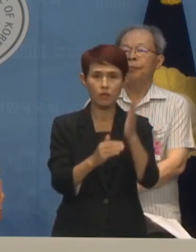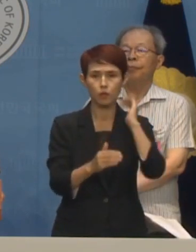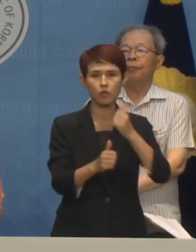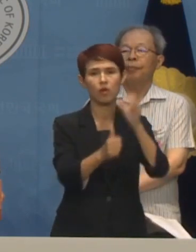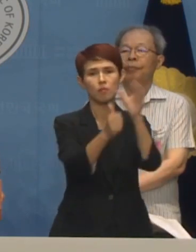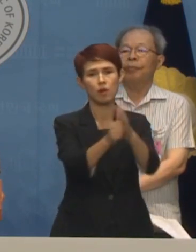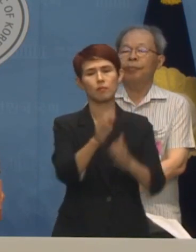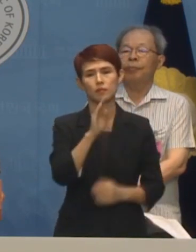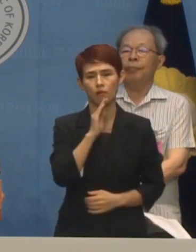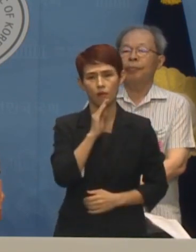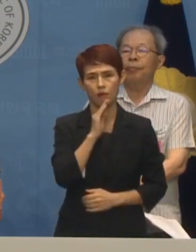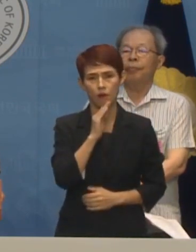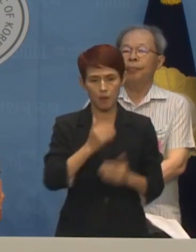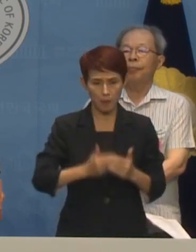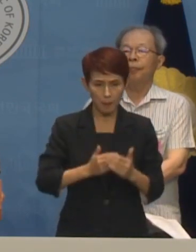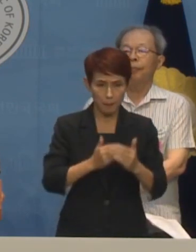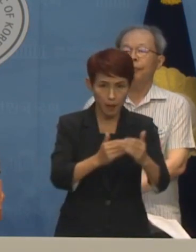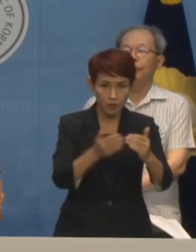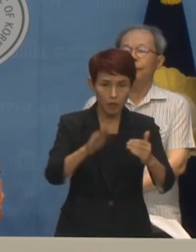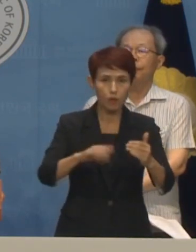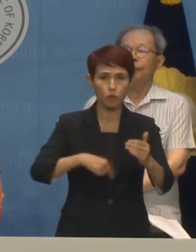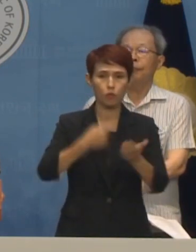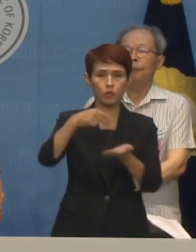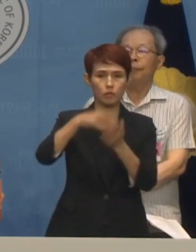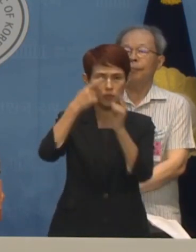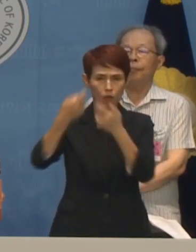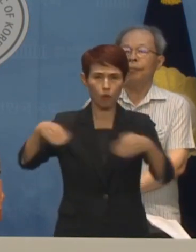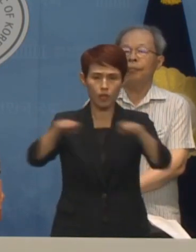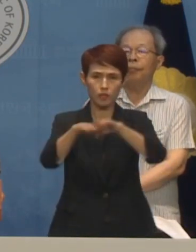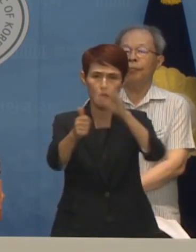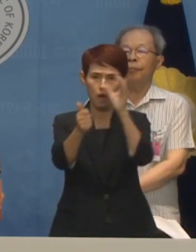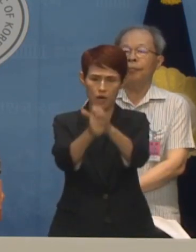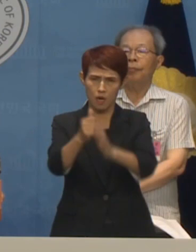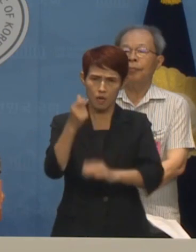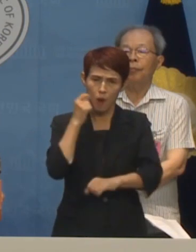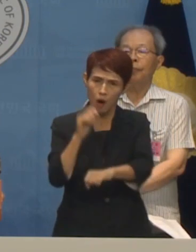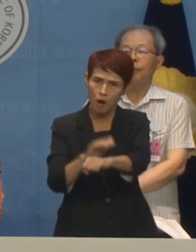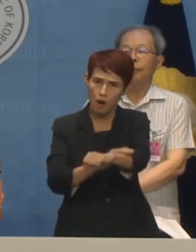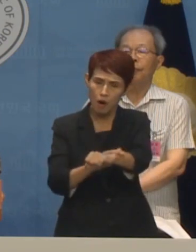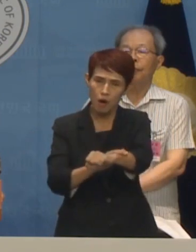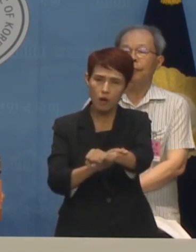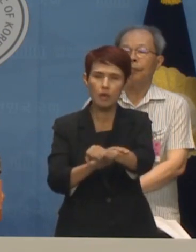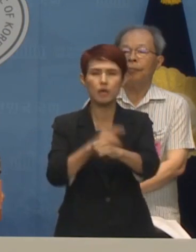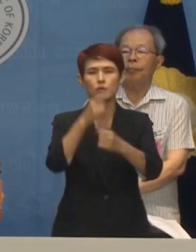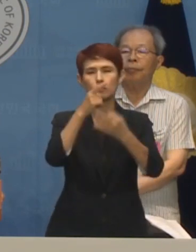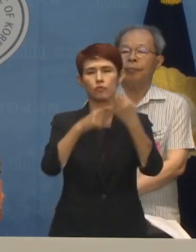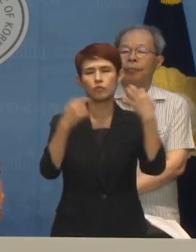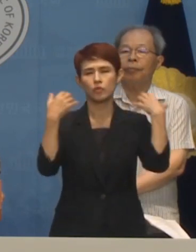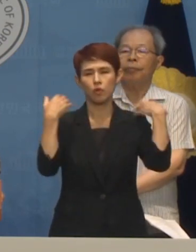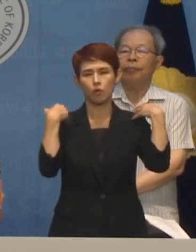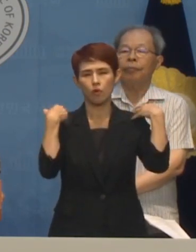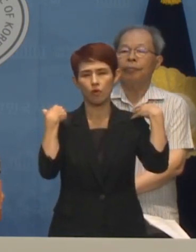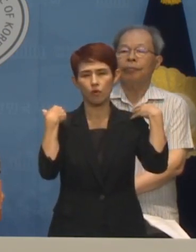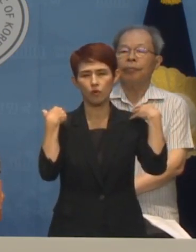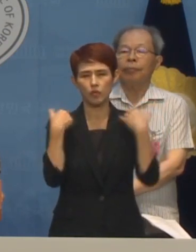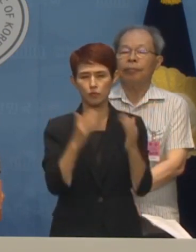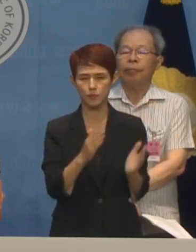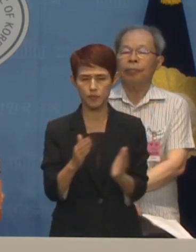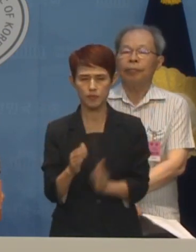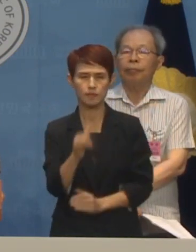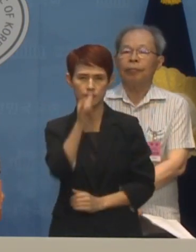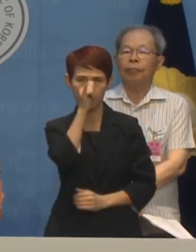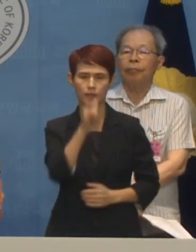불구하고 독립기념관장으로 임명될 수 있었던 바탕에는 윤석열 정권이 철저한 포석을 깔았던 데 있다.